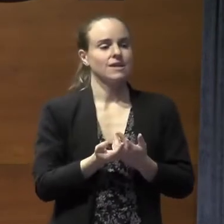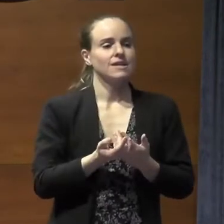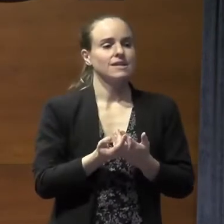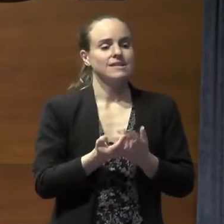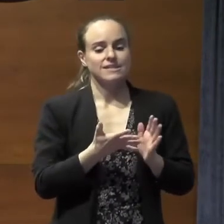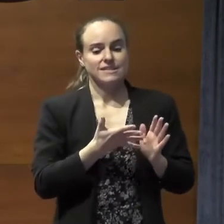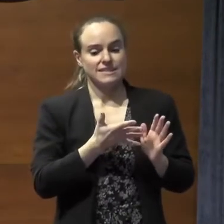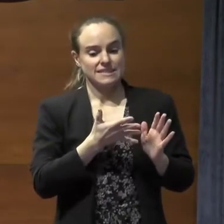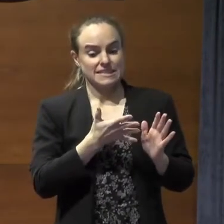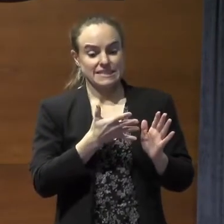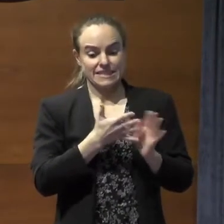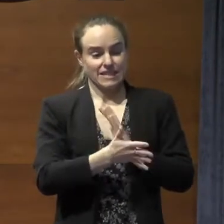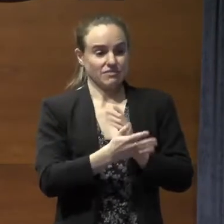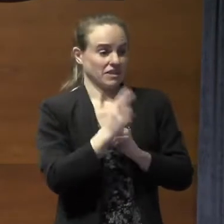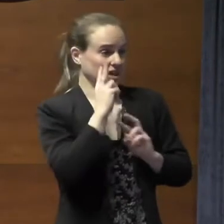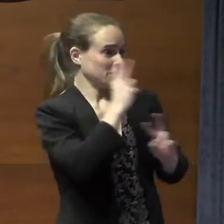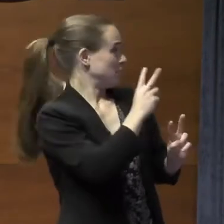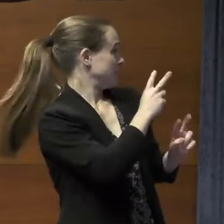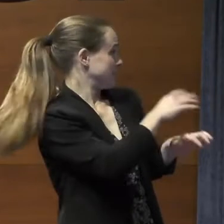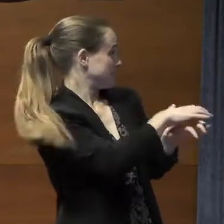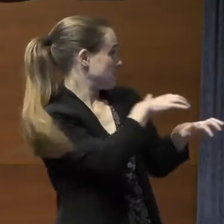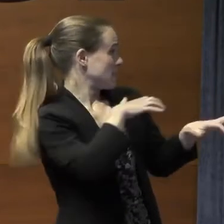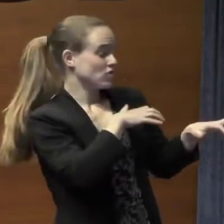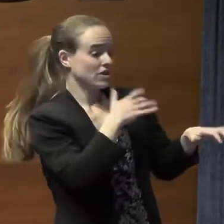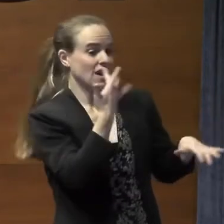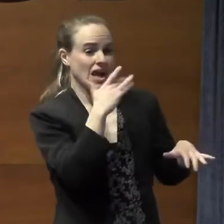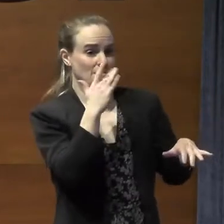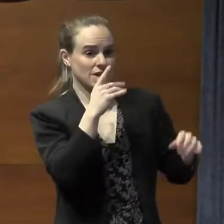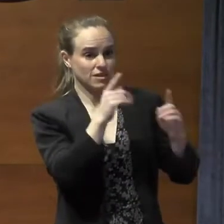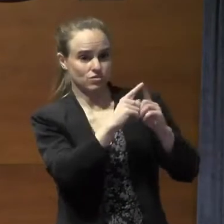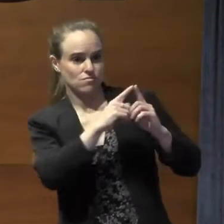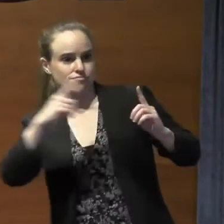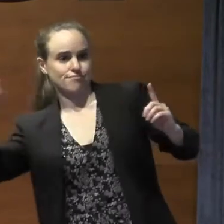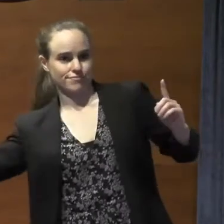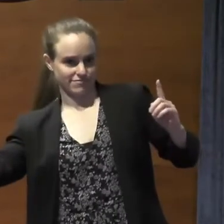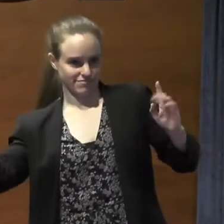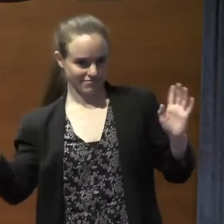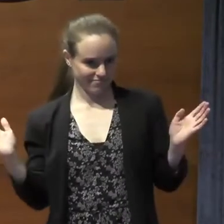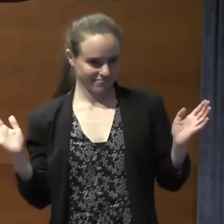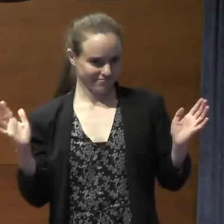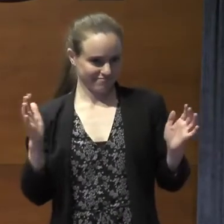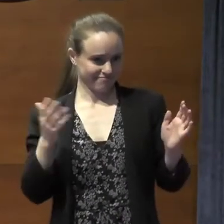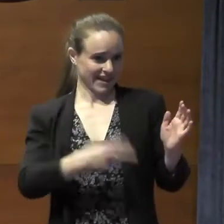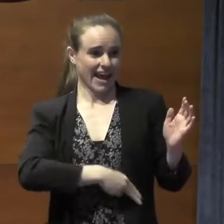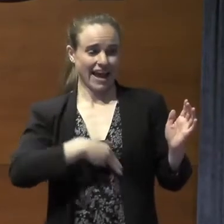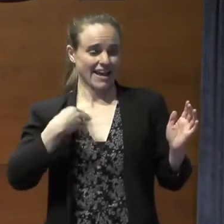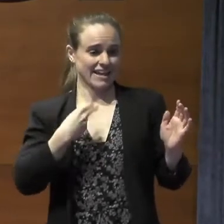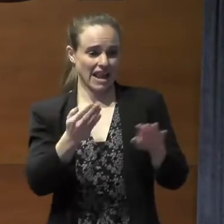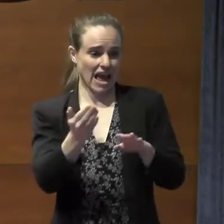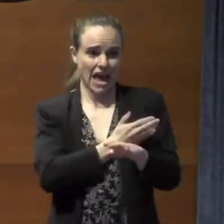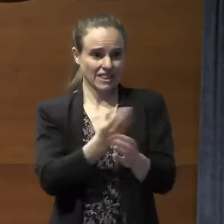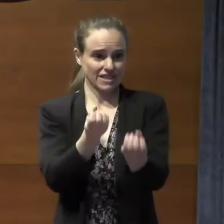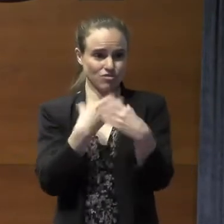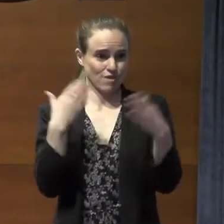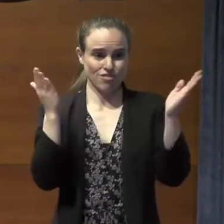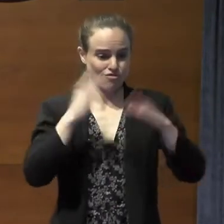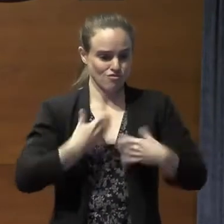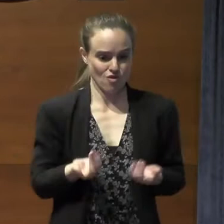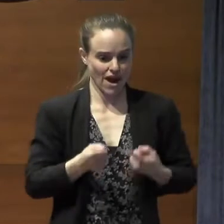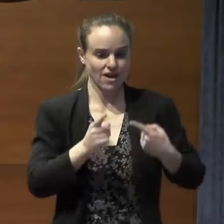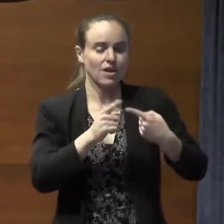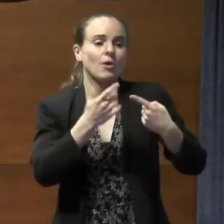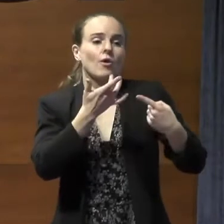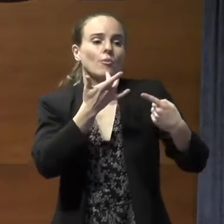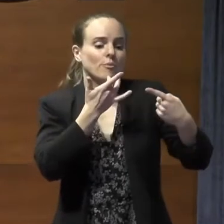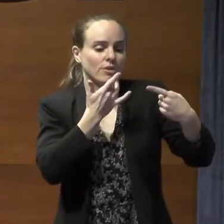decir que, en general, las intérpretes no reciben información previa sobre los posibles